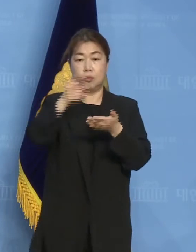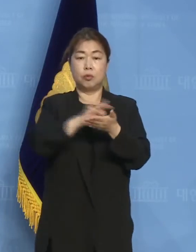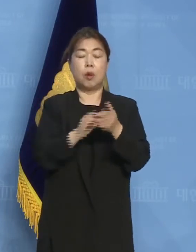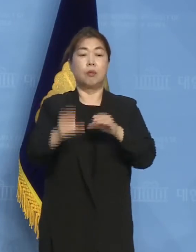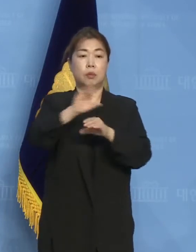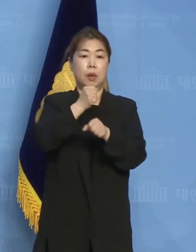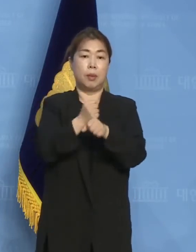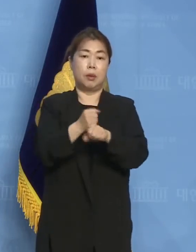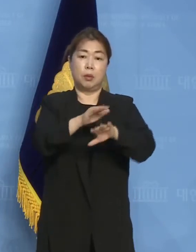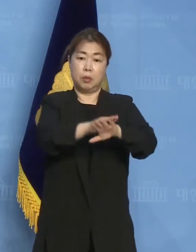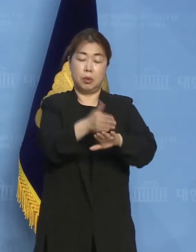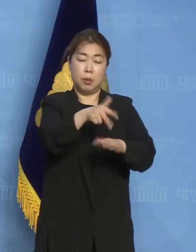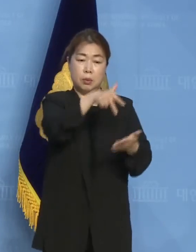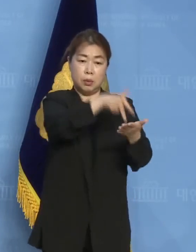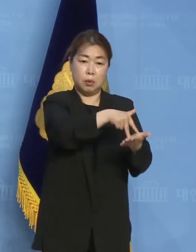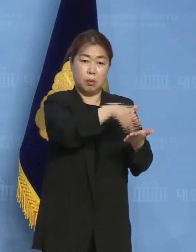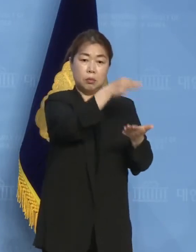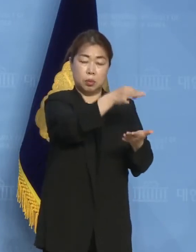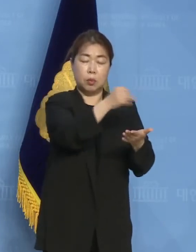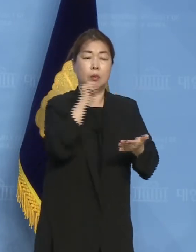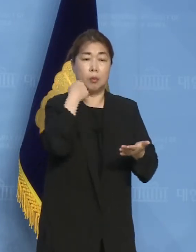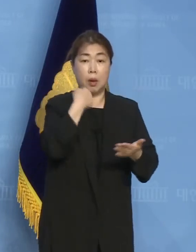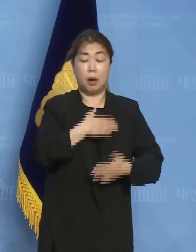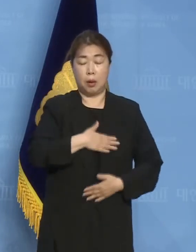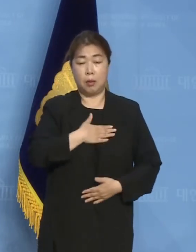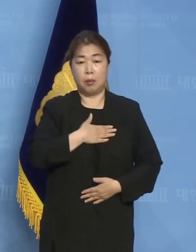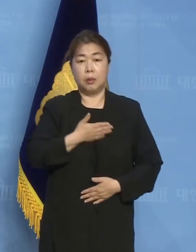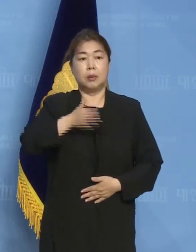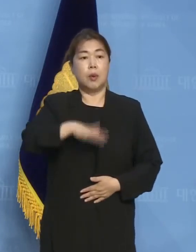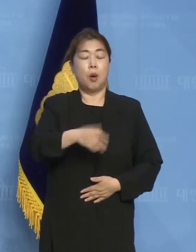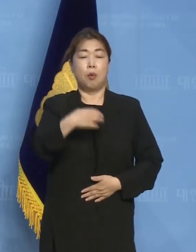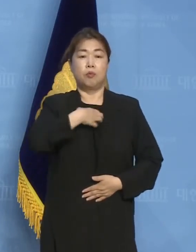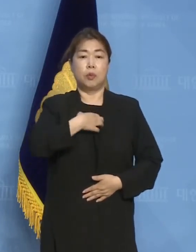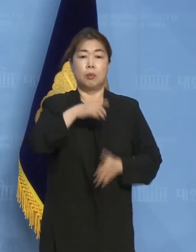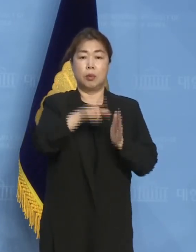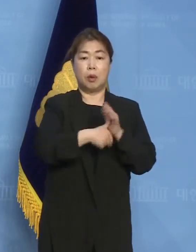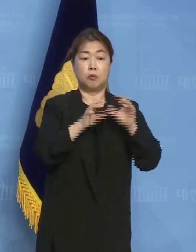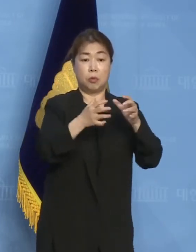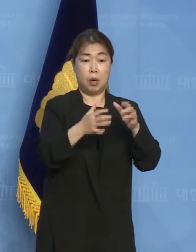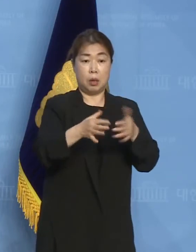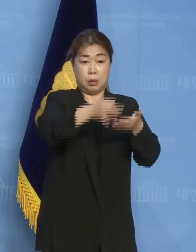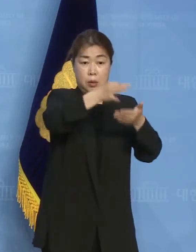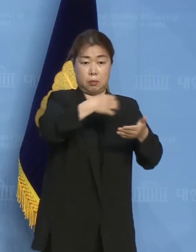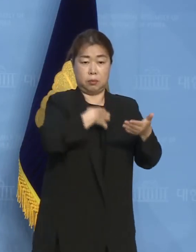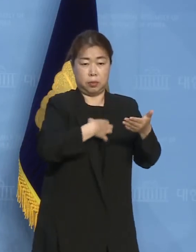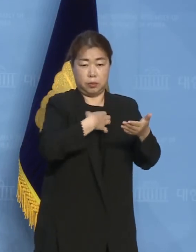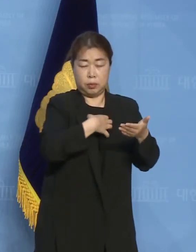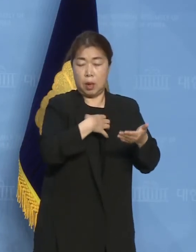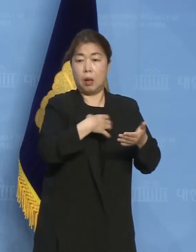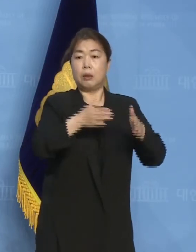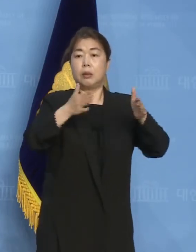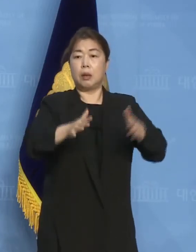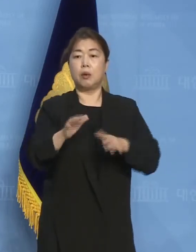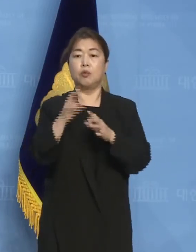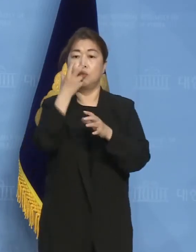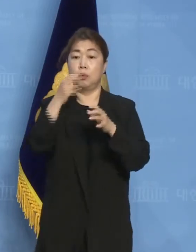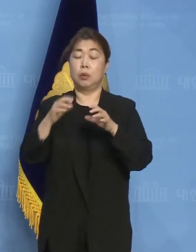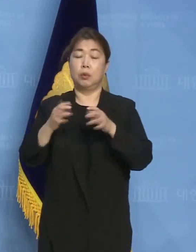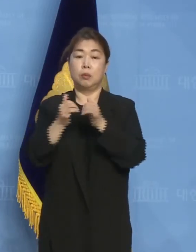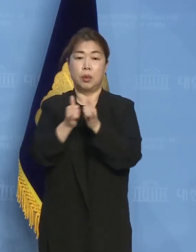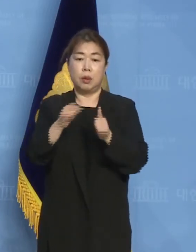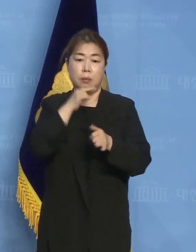부담에 대한 우려 저도 잘 알고 있습니다. 그러나 위기의 순간 국가가 재정을 우려하는 사이 우리 국민의